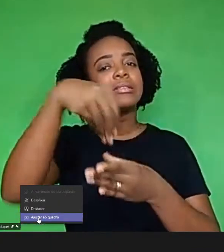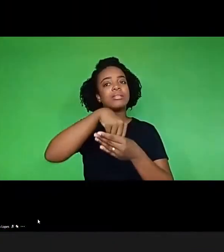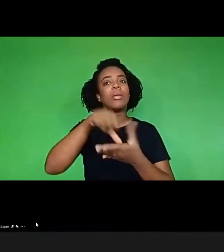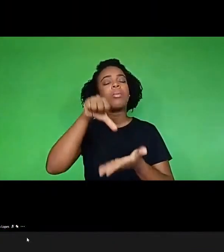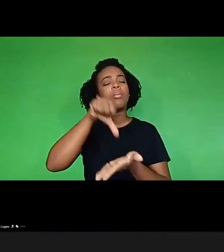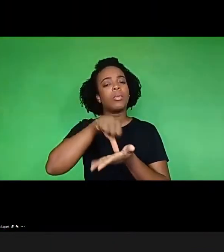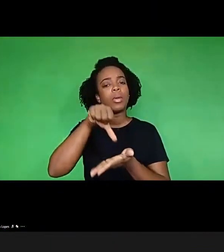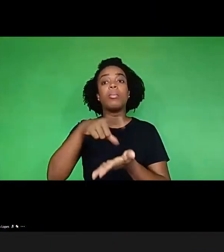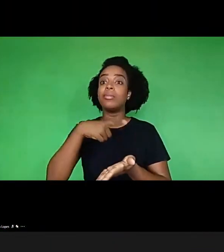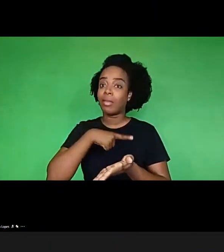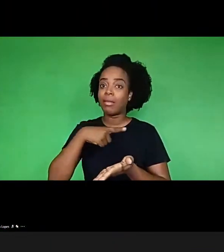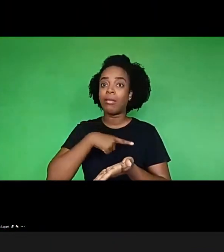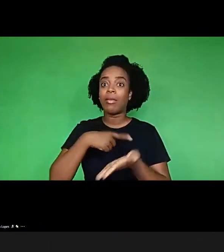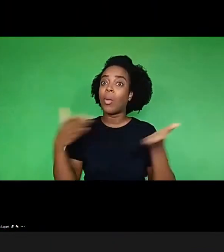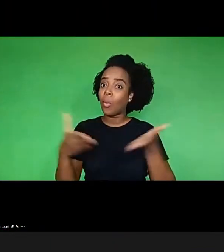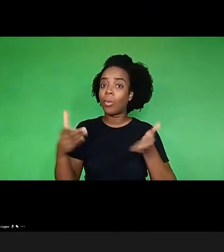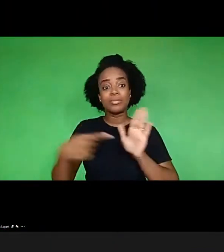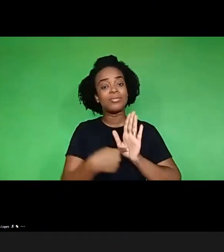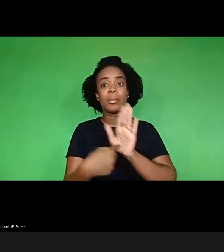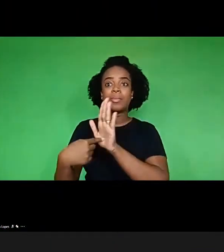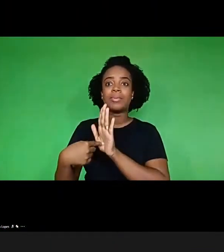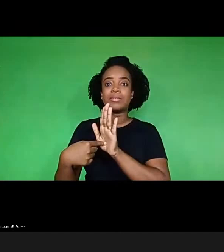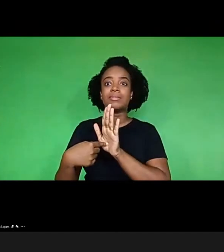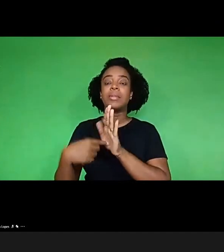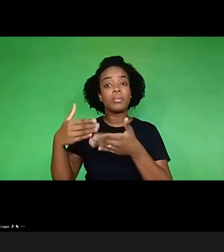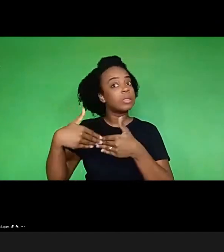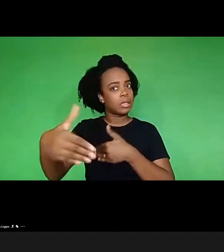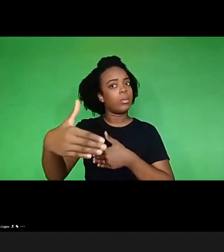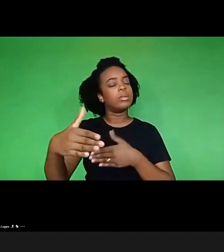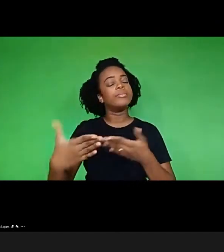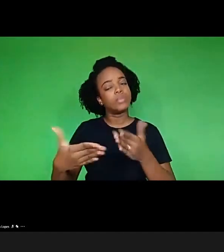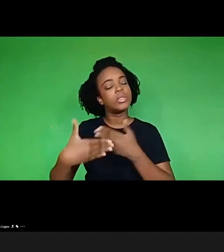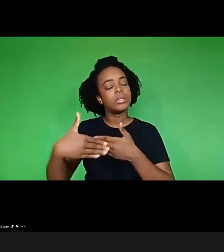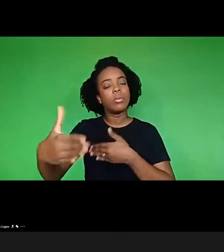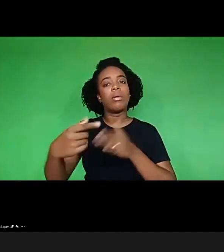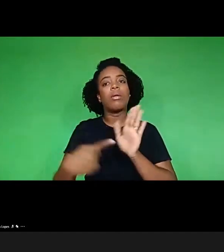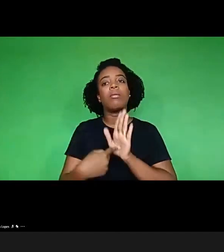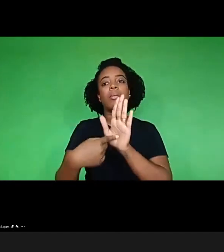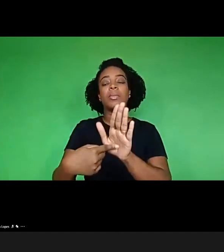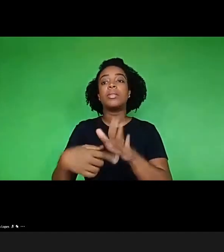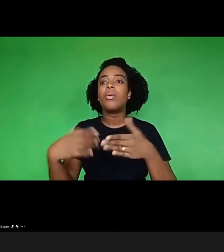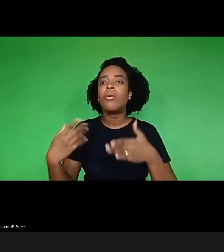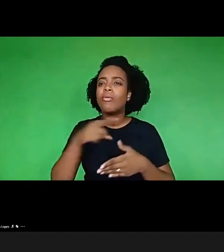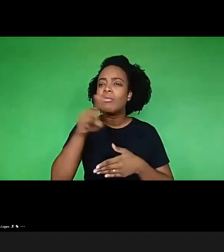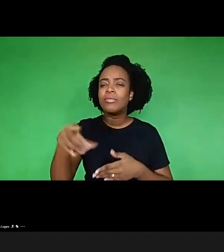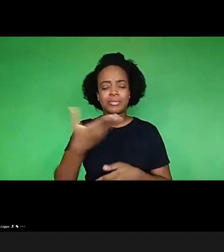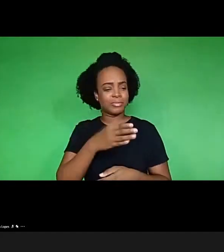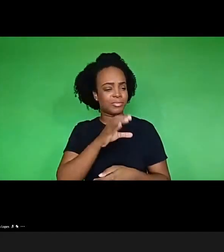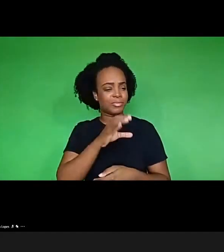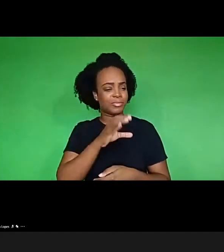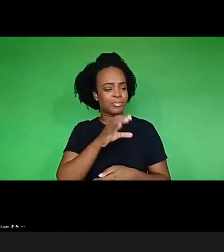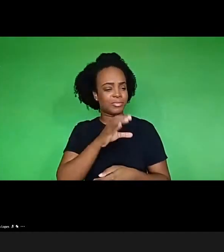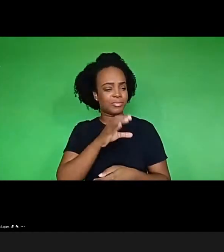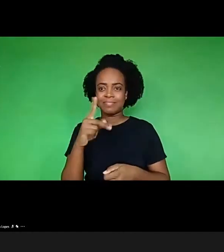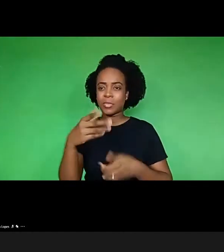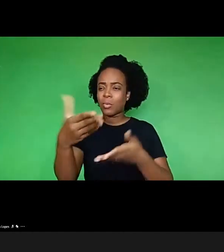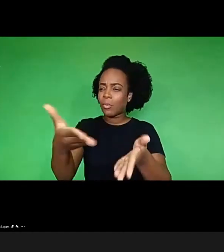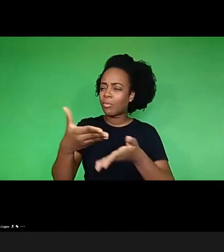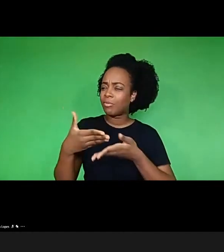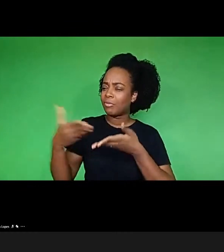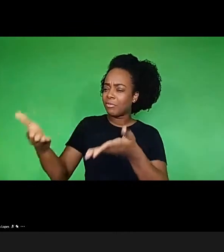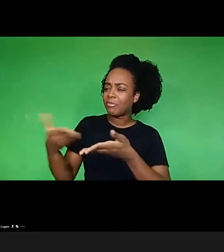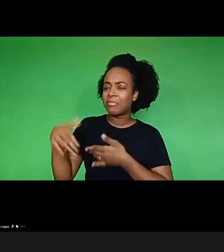apresentações. Então, convide os seus colegas, façam questão de divulgar isso, é a sua